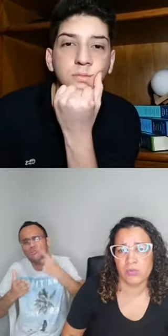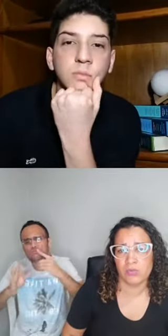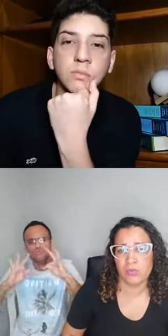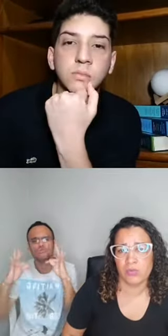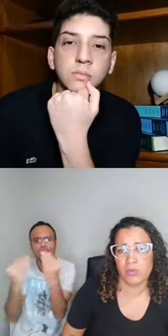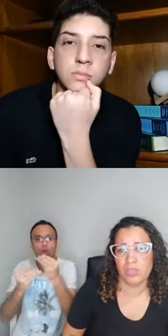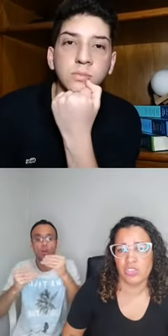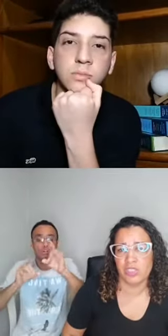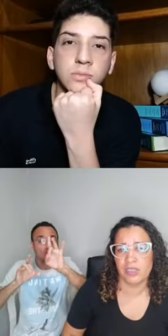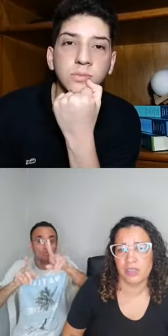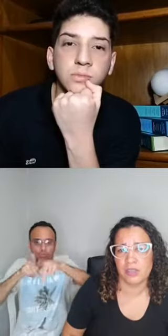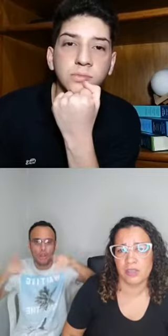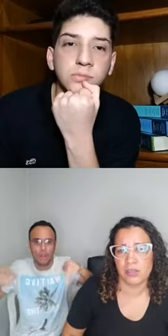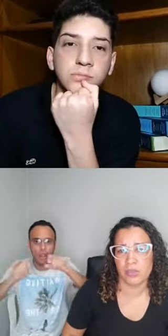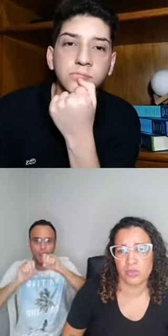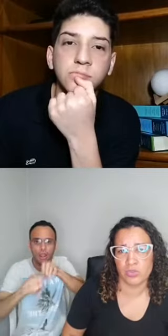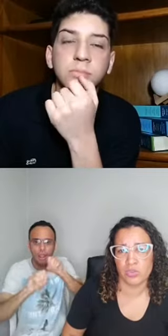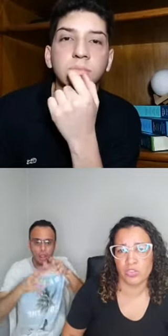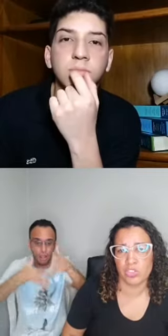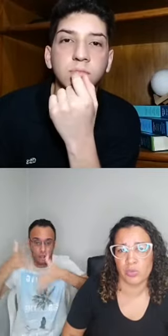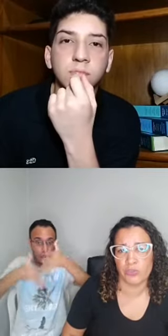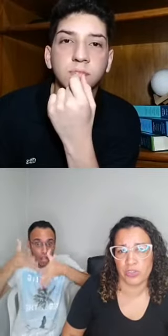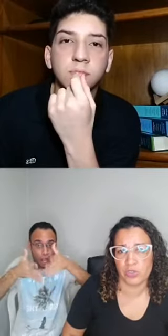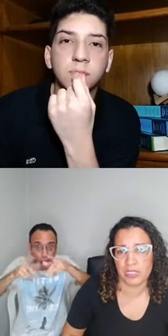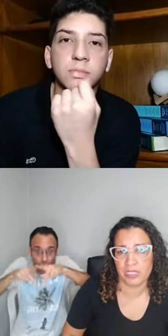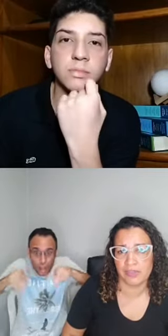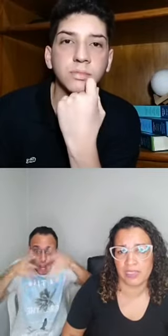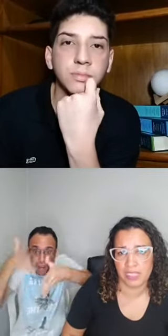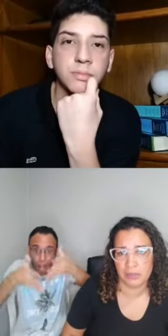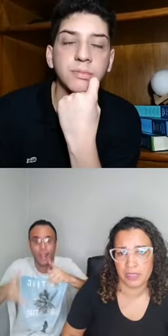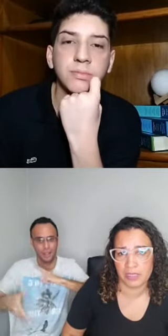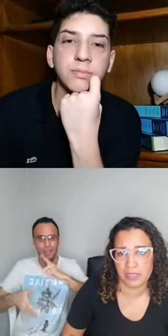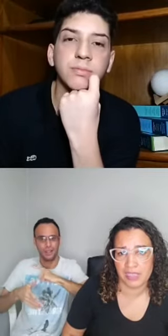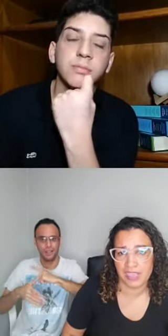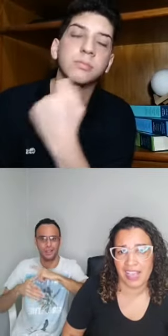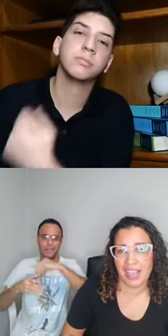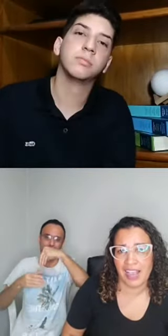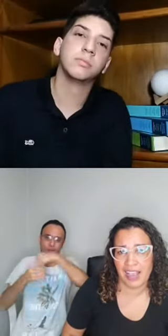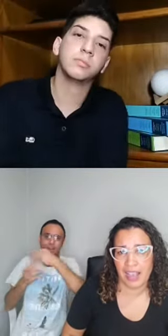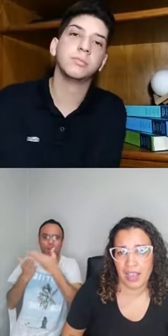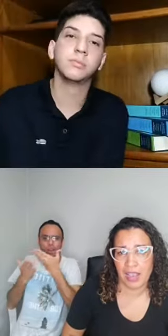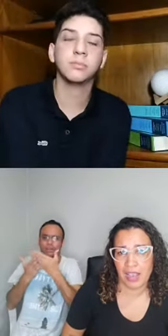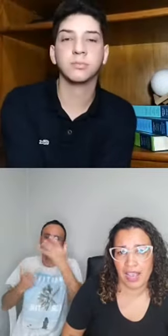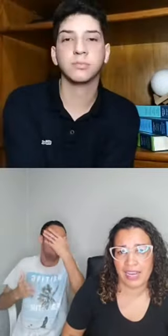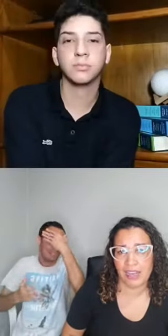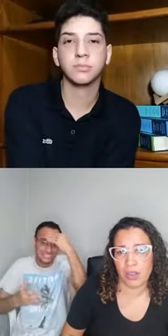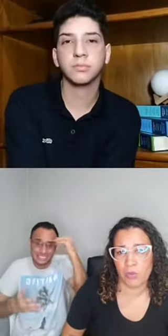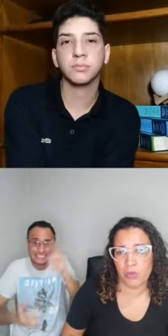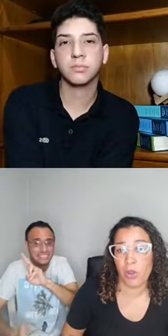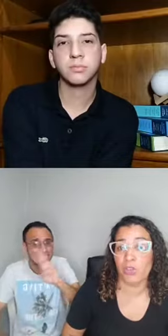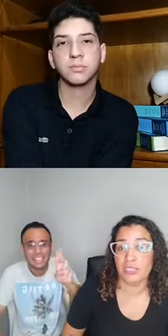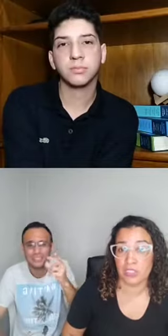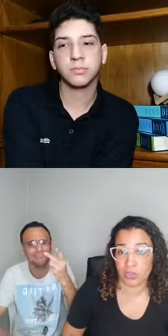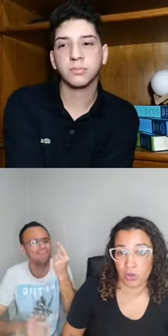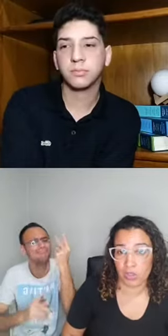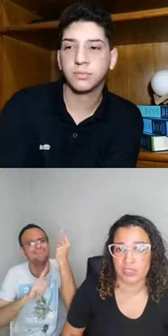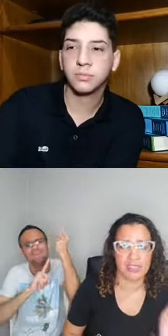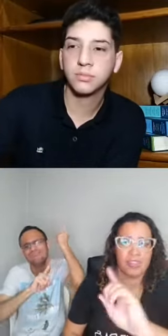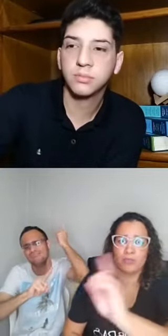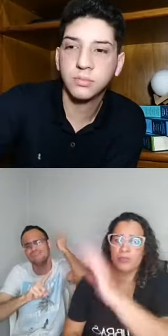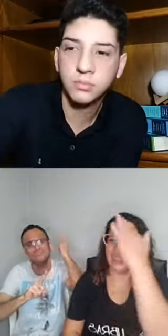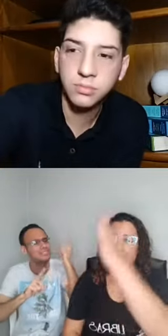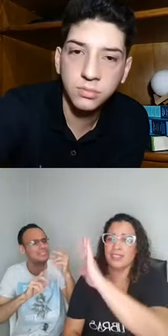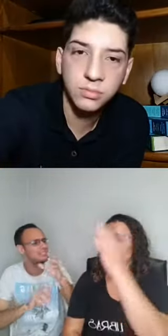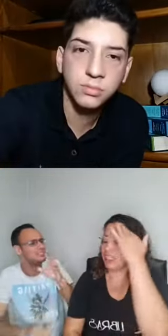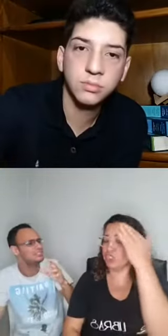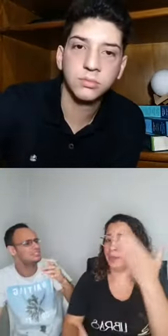ou quando tinha surdos, quando o professor ensinava Libras, aí, outras escolas.